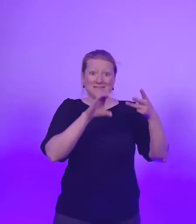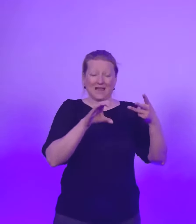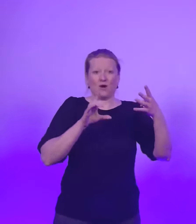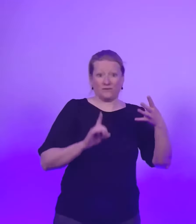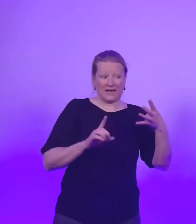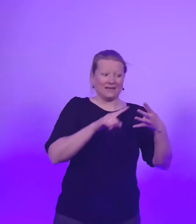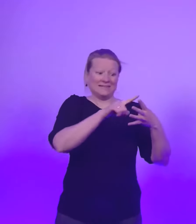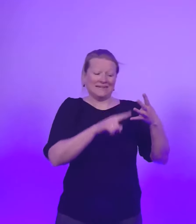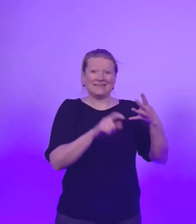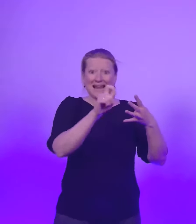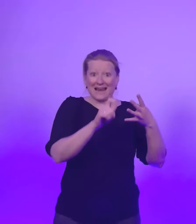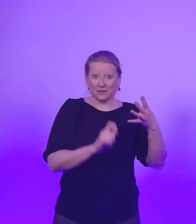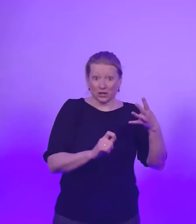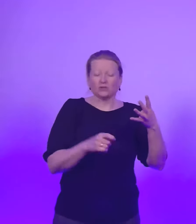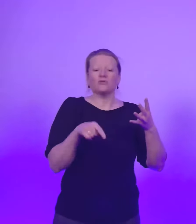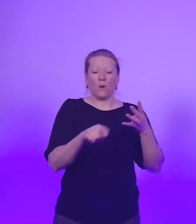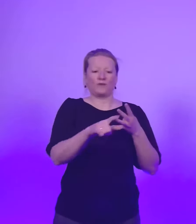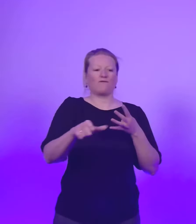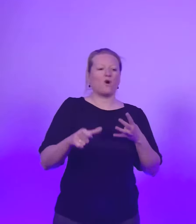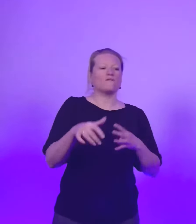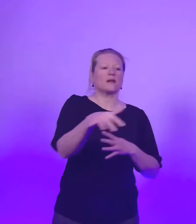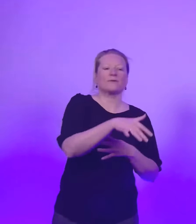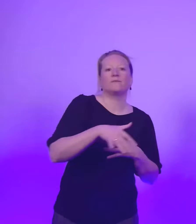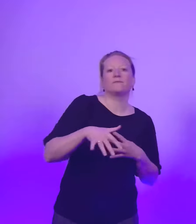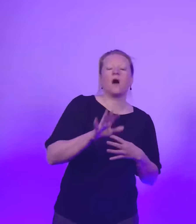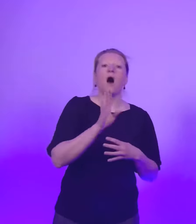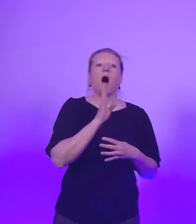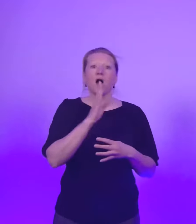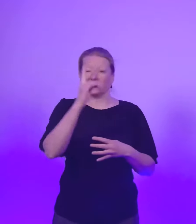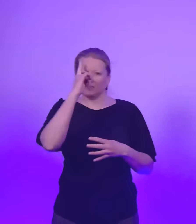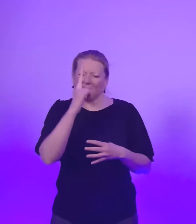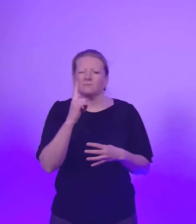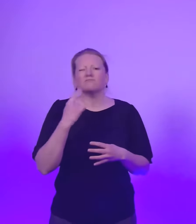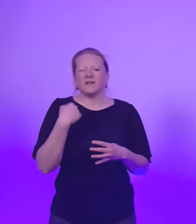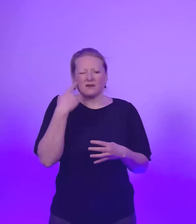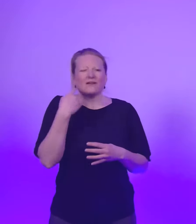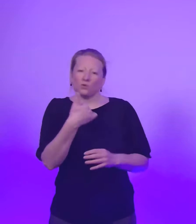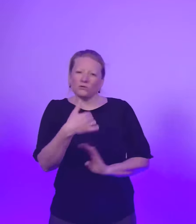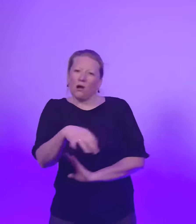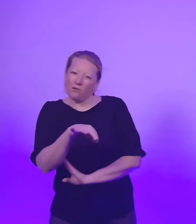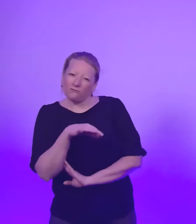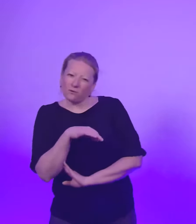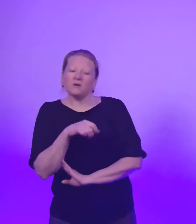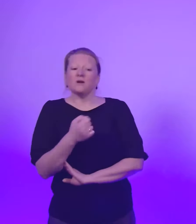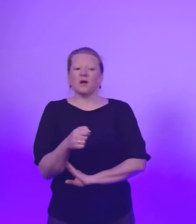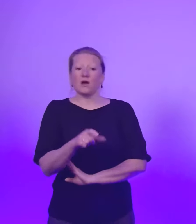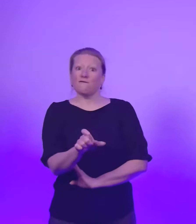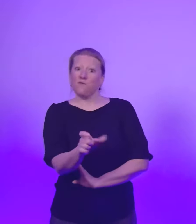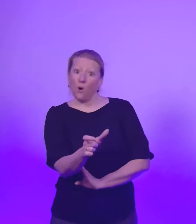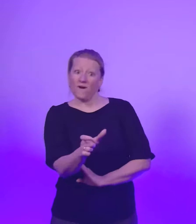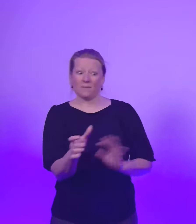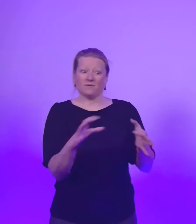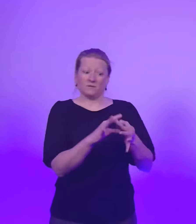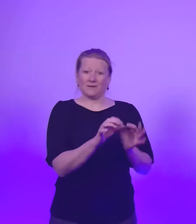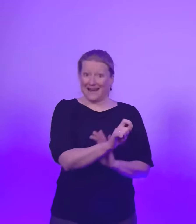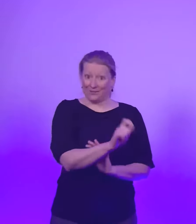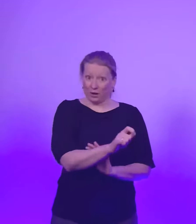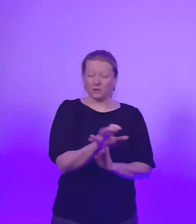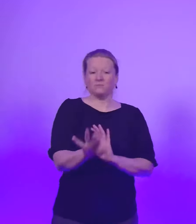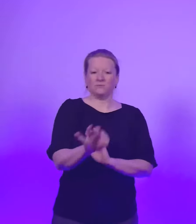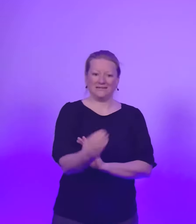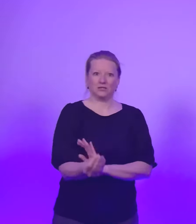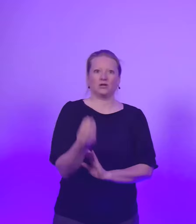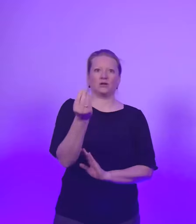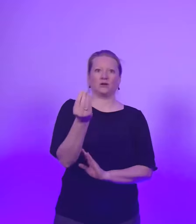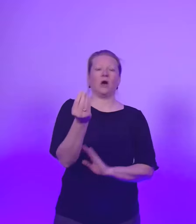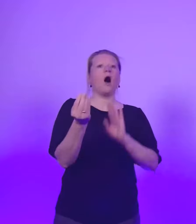letters vind je op de voorwerpen. Als je denkt dat je het goede antwoord weet, kies je het voorwerp waar de letter op staat. Oké. Verschijnt